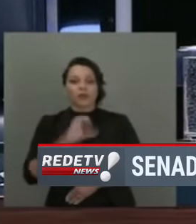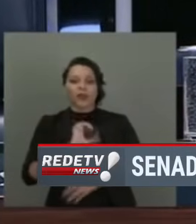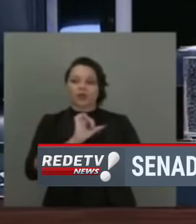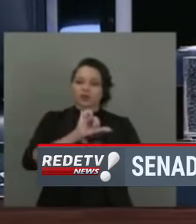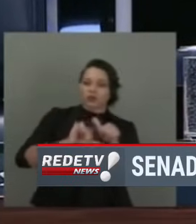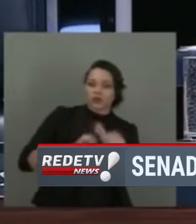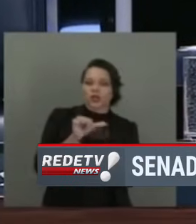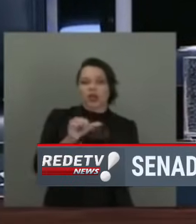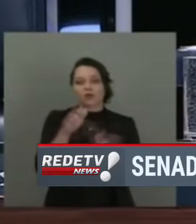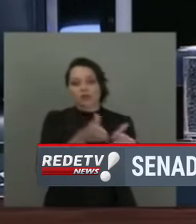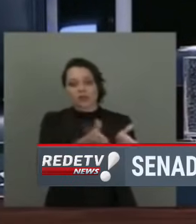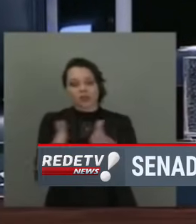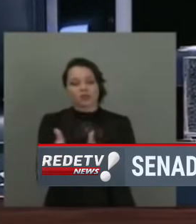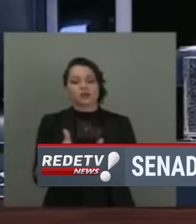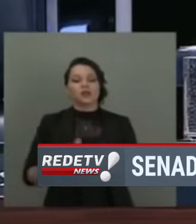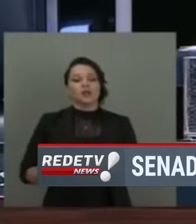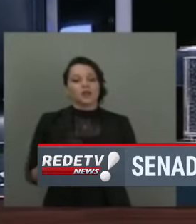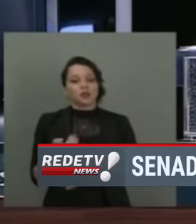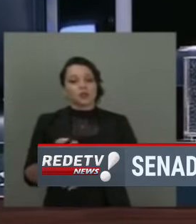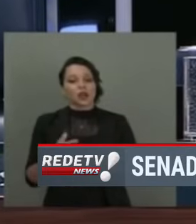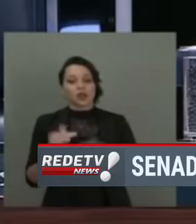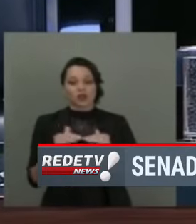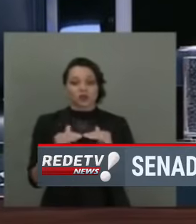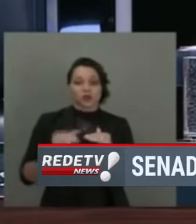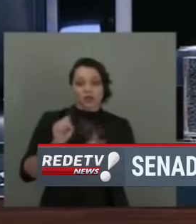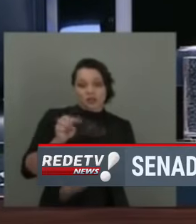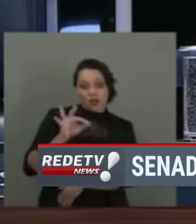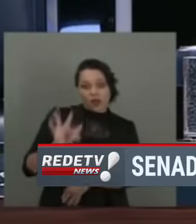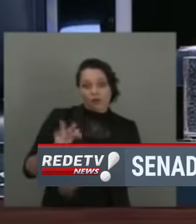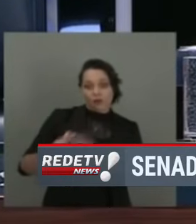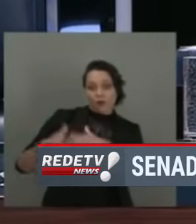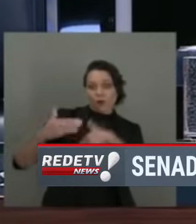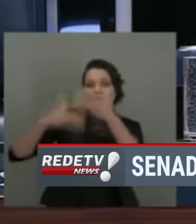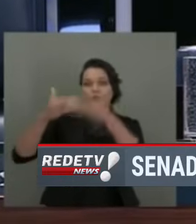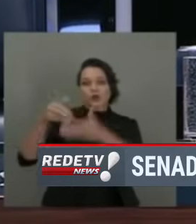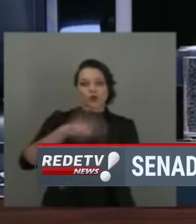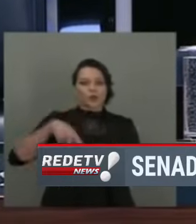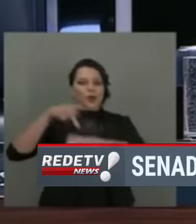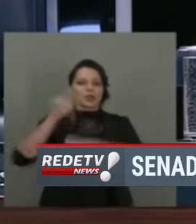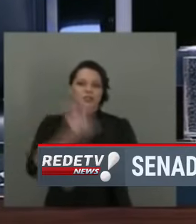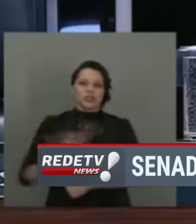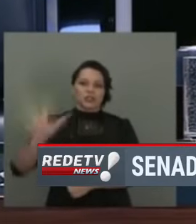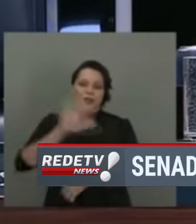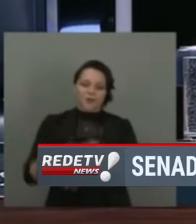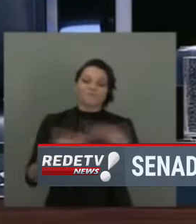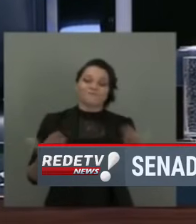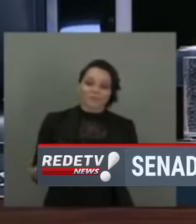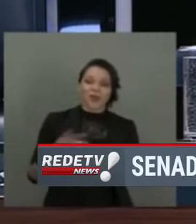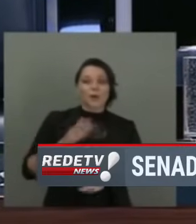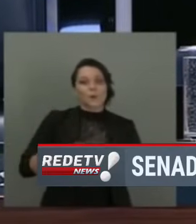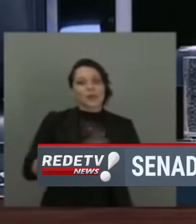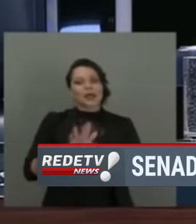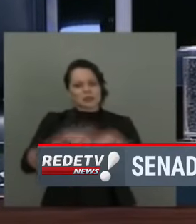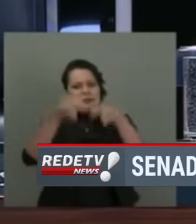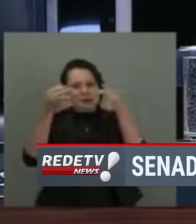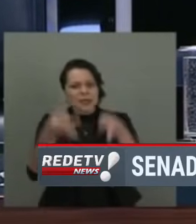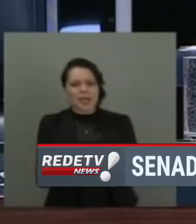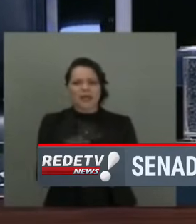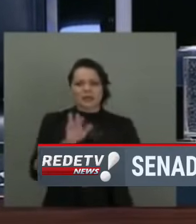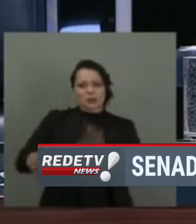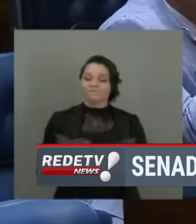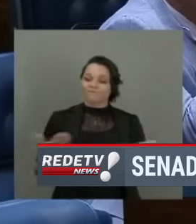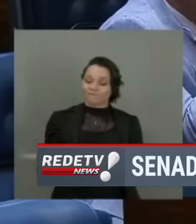rito processual da Suprema Corte, contribua para a evolução do próprio país como um todo, dando mais celeridade e legitimidade